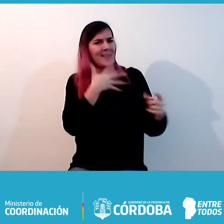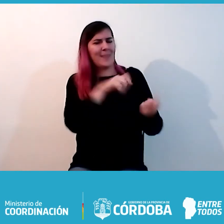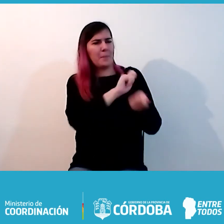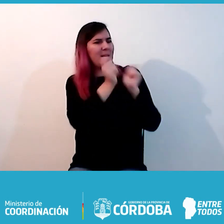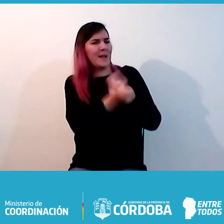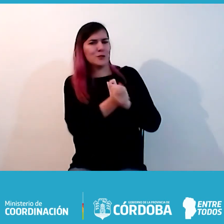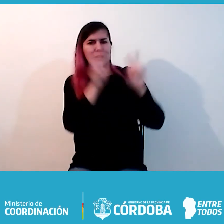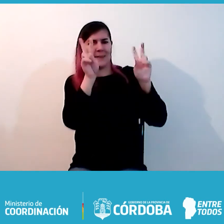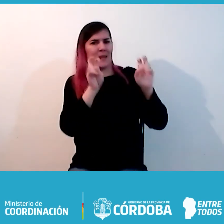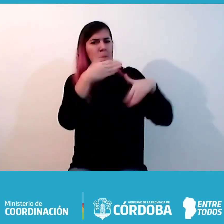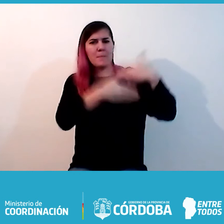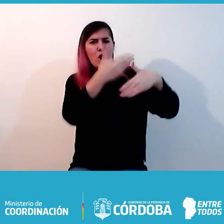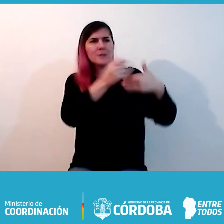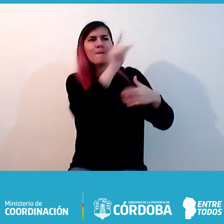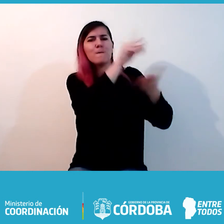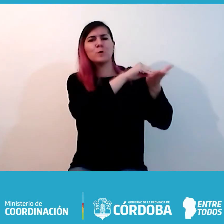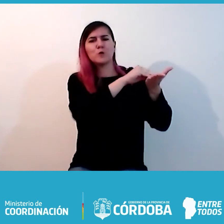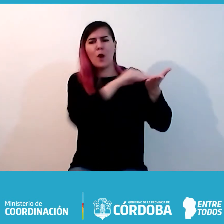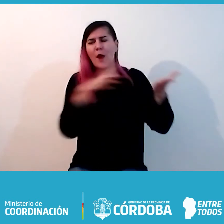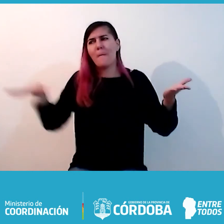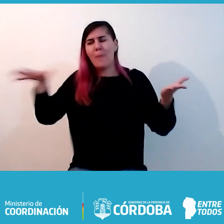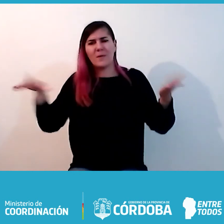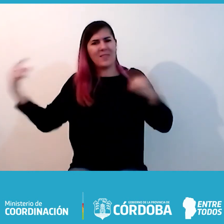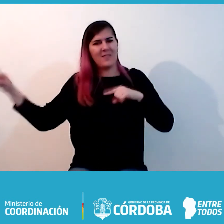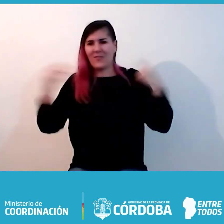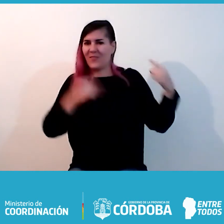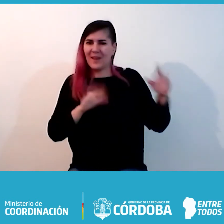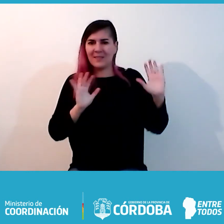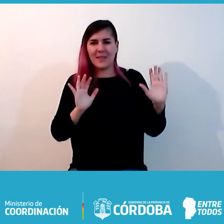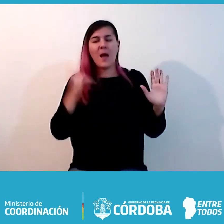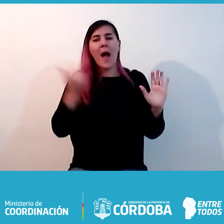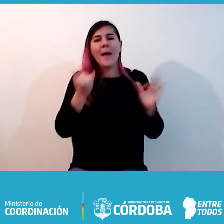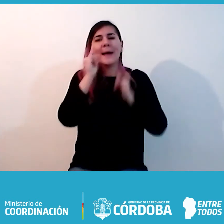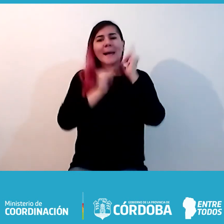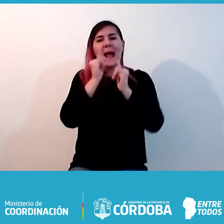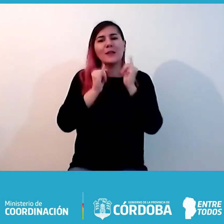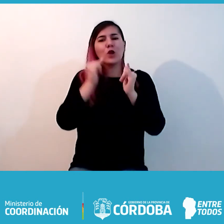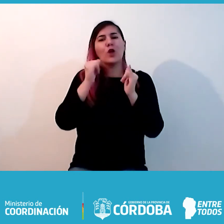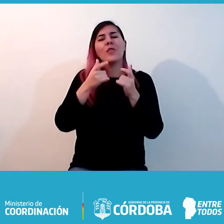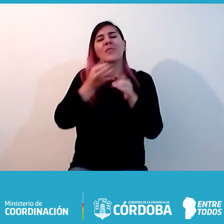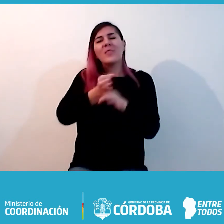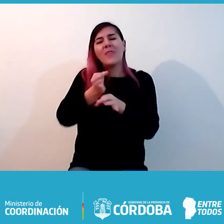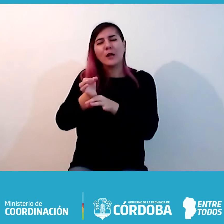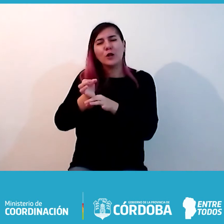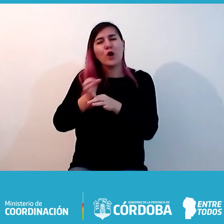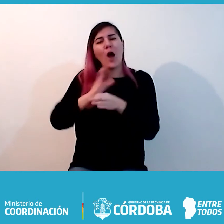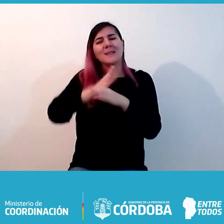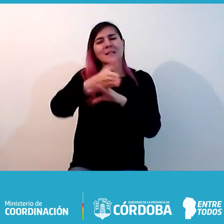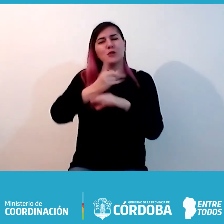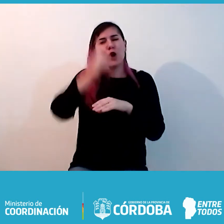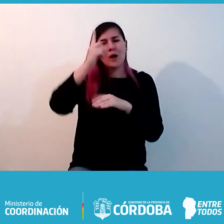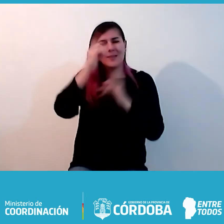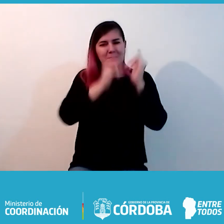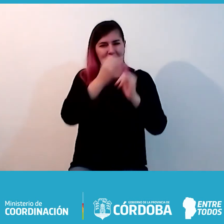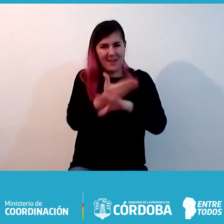de progreso entre los funcionarios y la población. Relata un hipotético relato didáctico comenzando por el acceso norte de Huerta Grande que acaba de